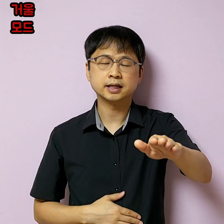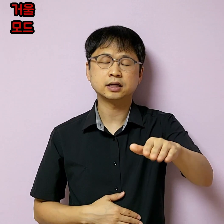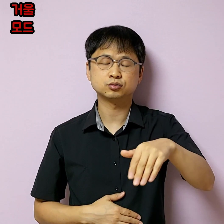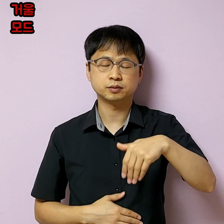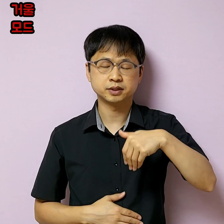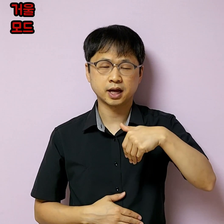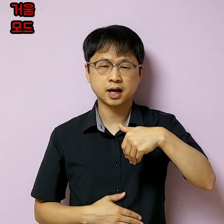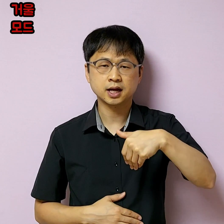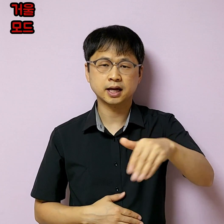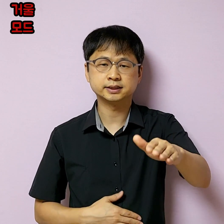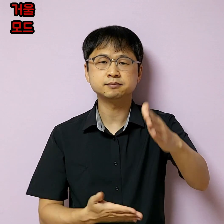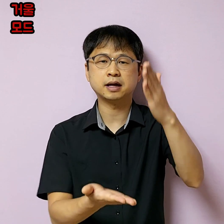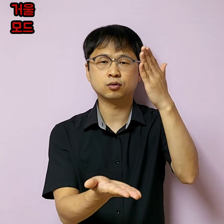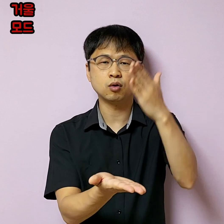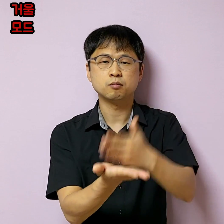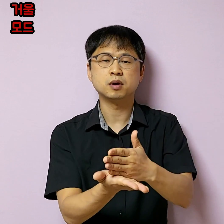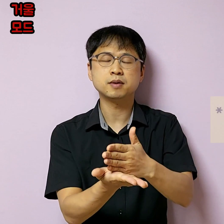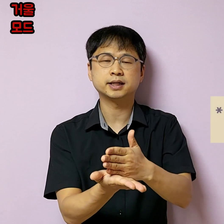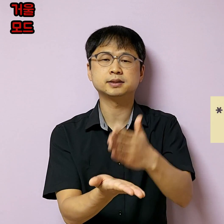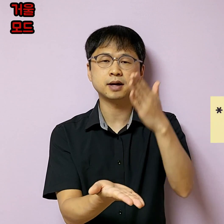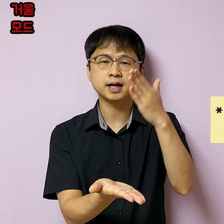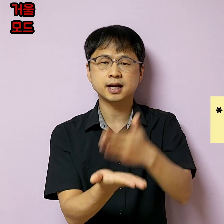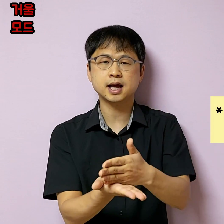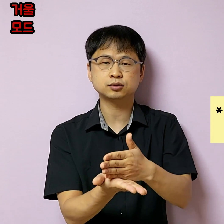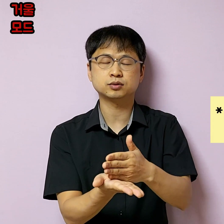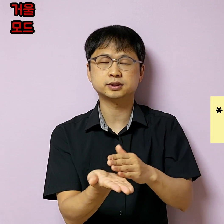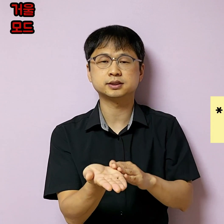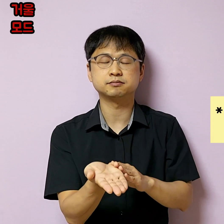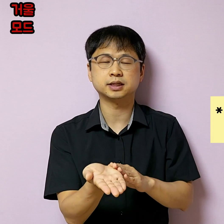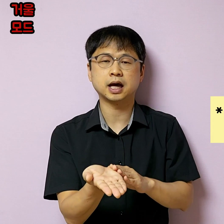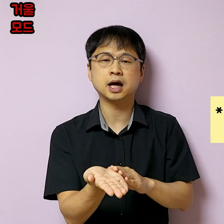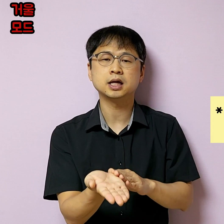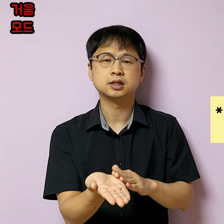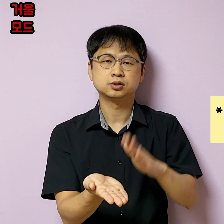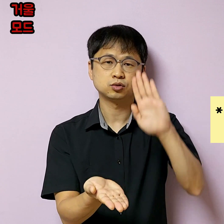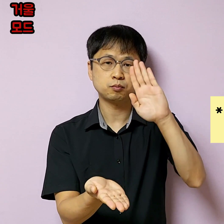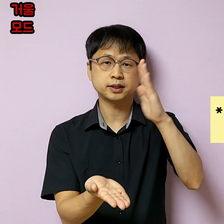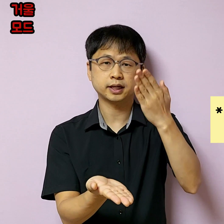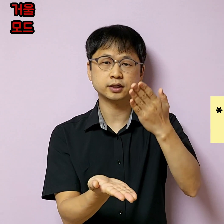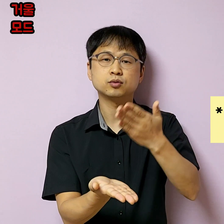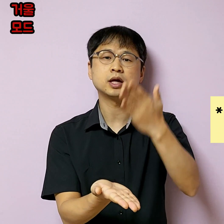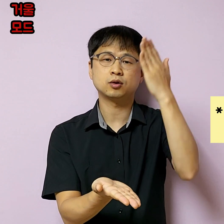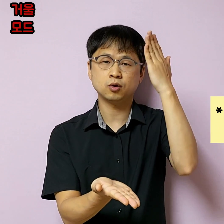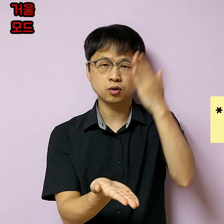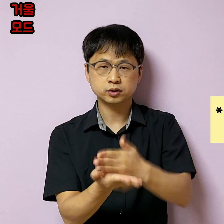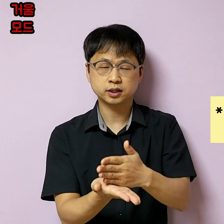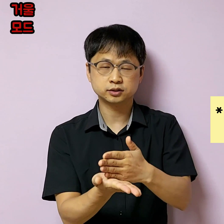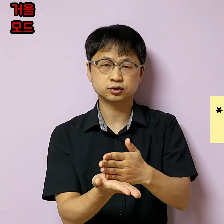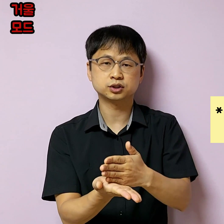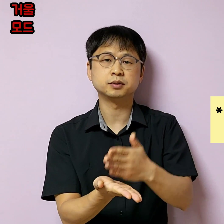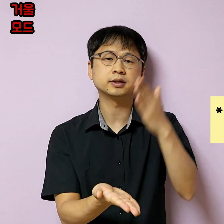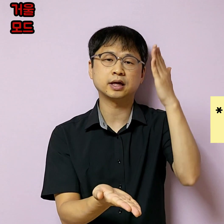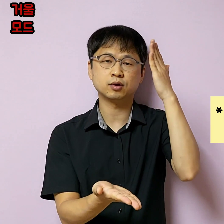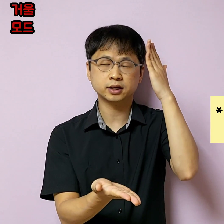가다 수어입니다. 가지 말고 뭐뭐 하지 말아라 수어를 썼습니다. 손바닥에 손날로 내려쳐 주시면